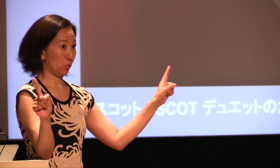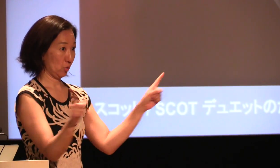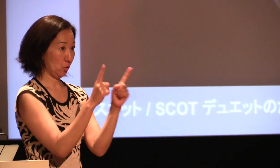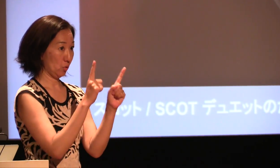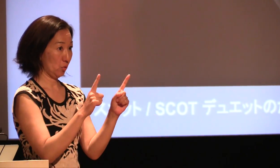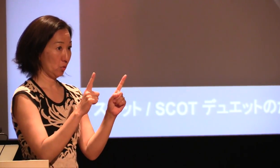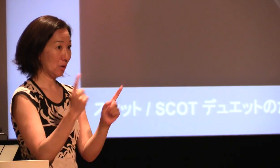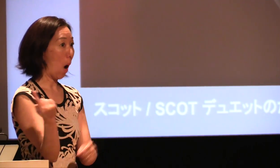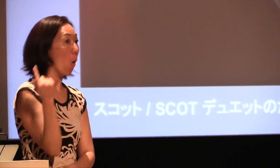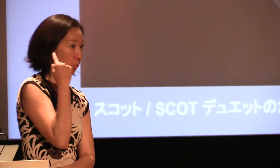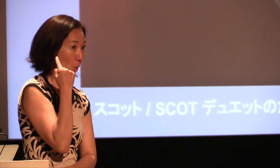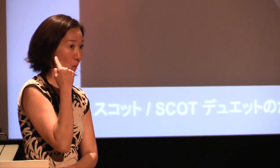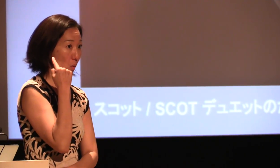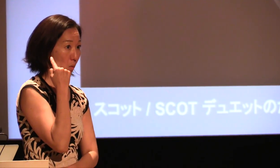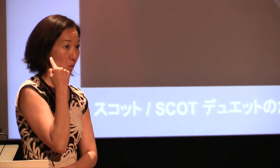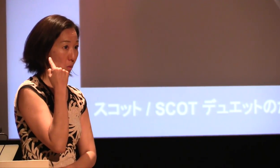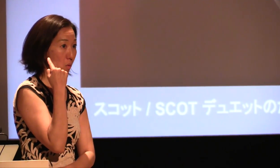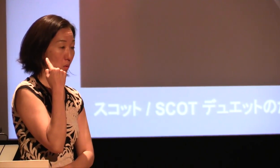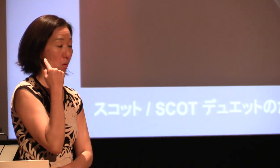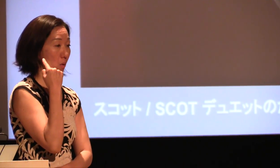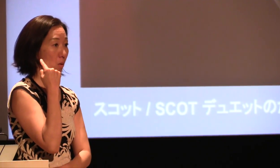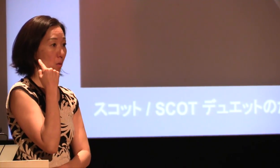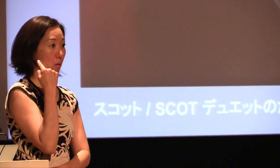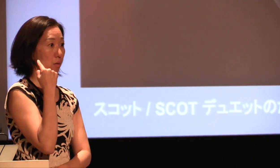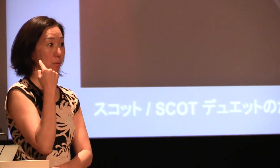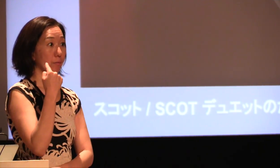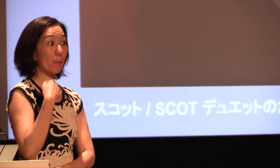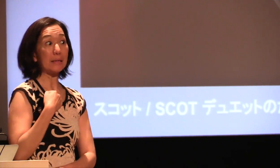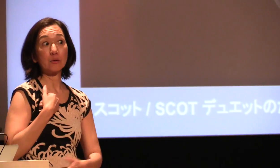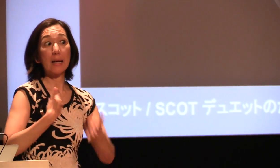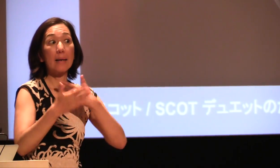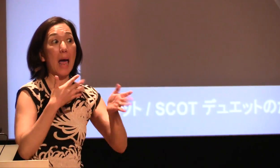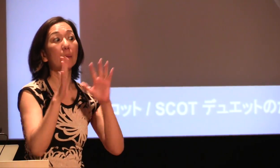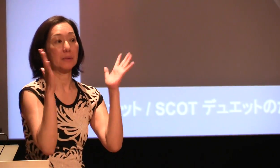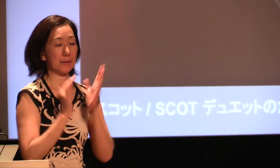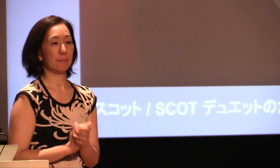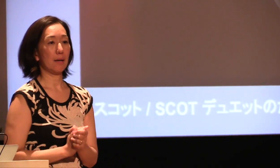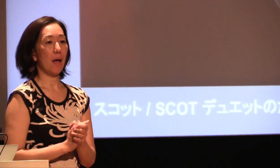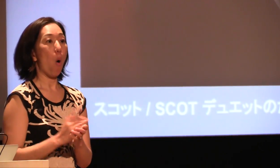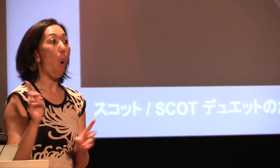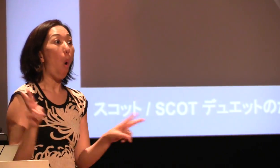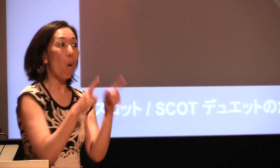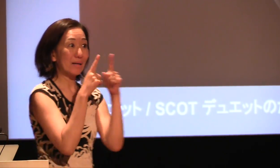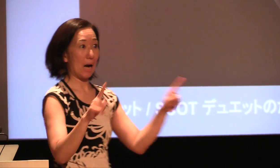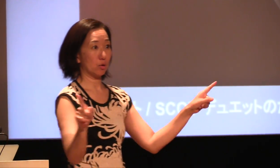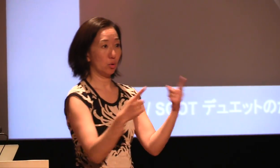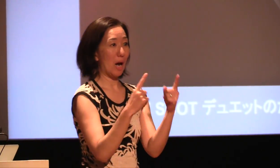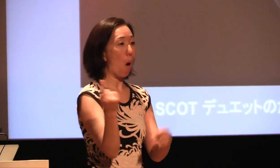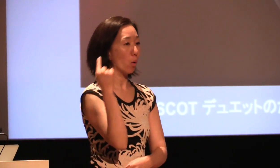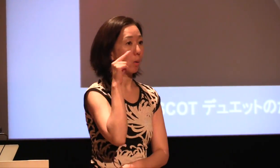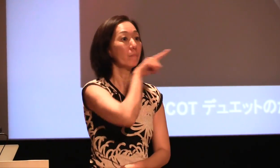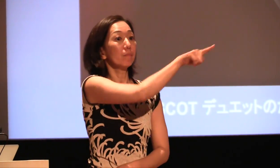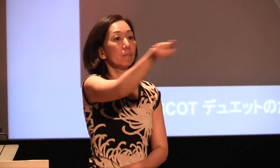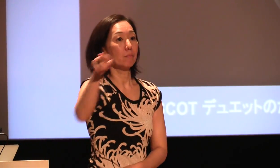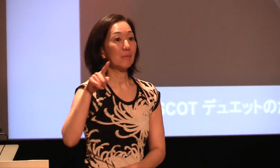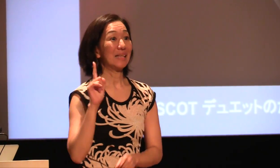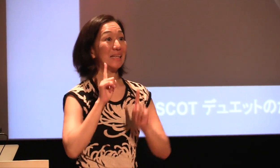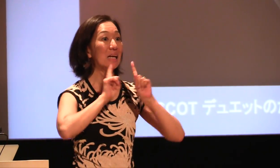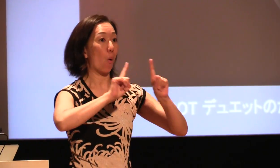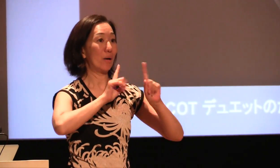。音楽を音聞くということは私はでき、ま、体験できません。皆さん